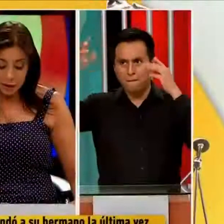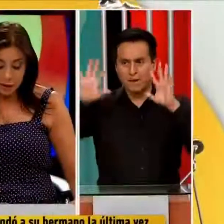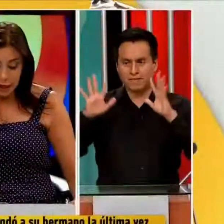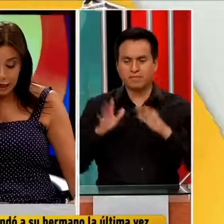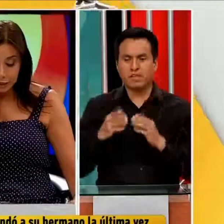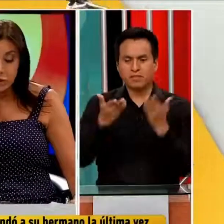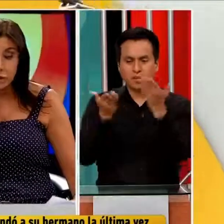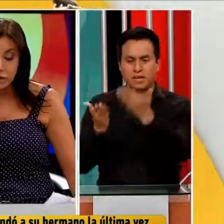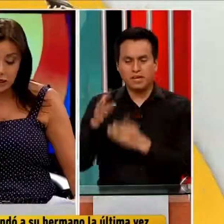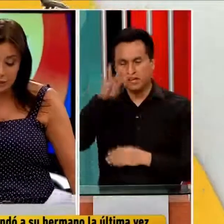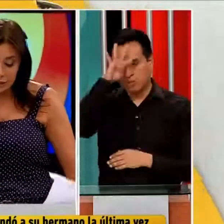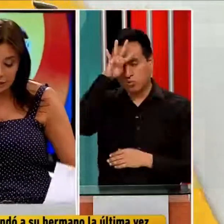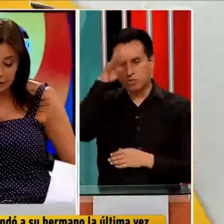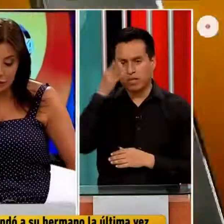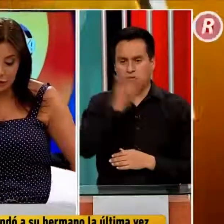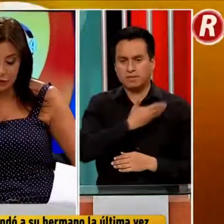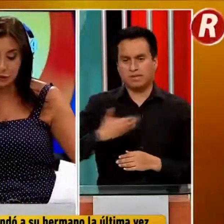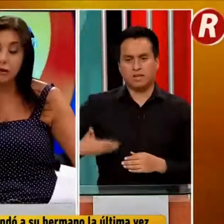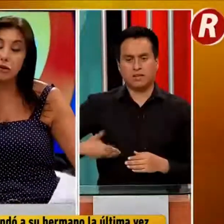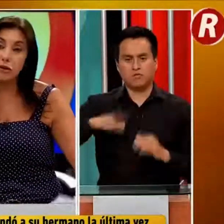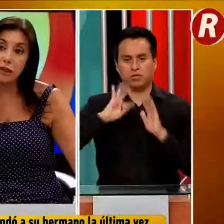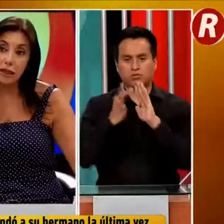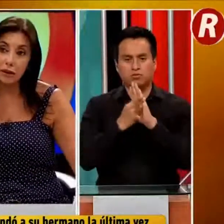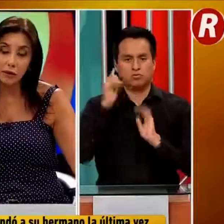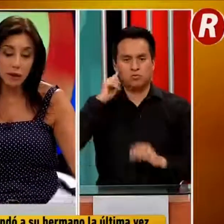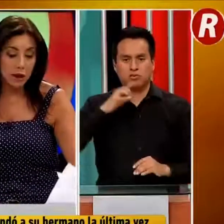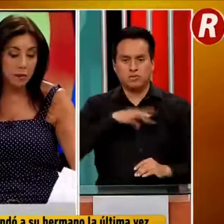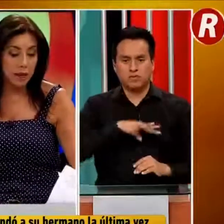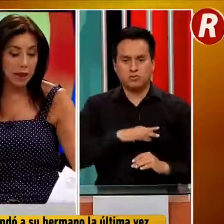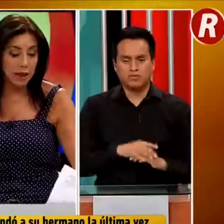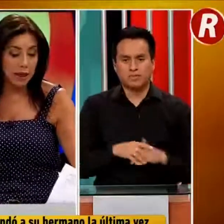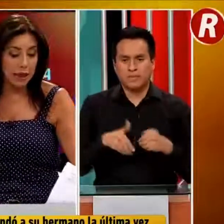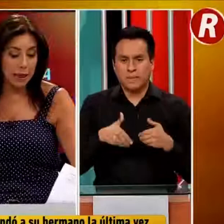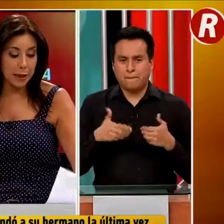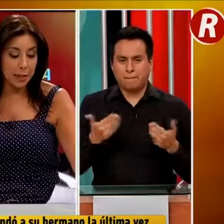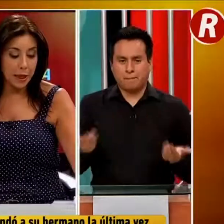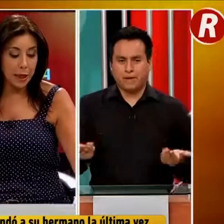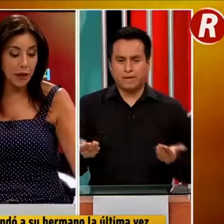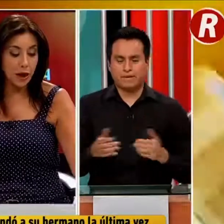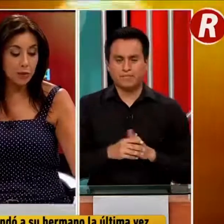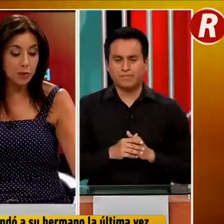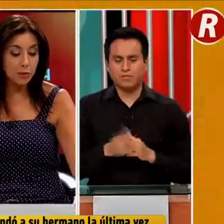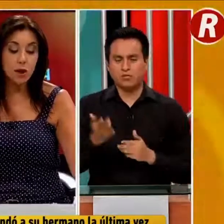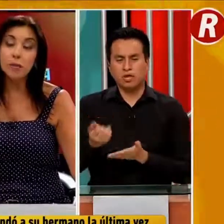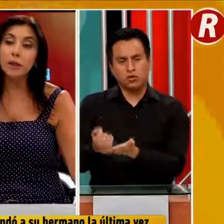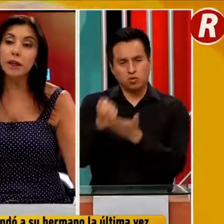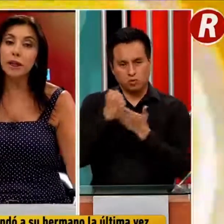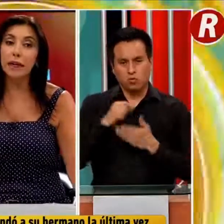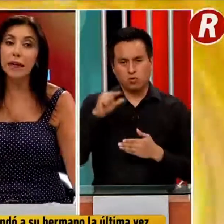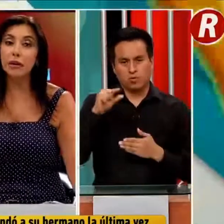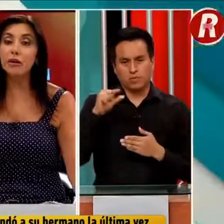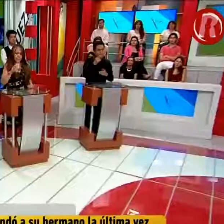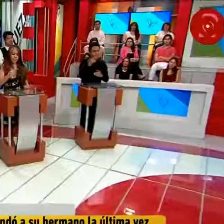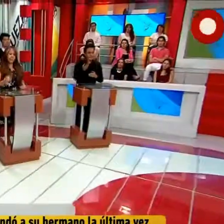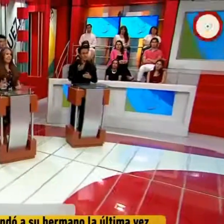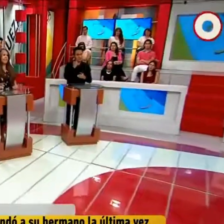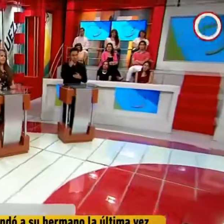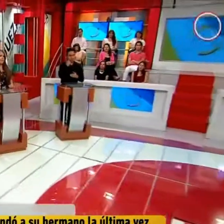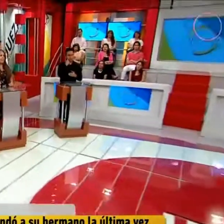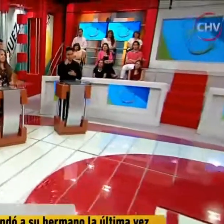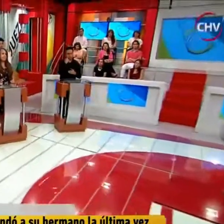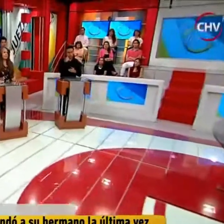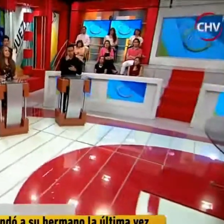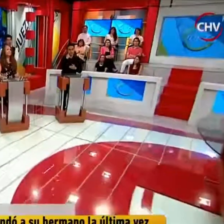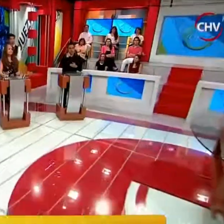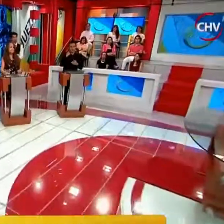Vamos a recibir a Cristian Muñoz, el expresidente de la Fundación de Sordos Chilenos, para que nos ayude un poco porque él conoce